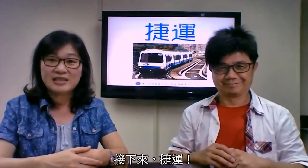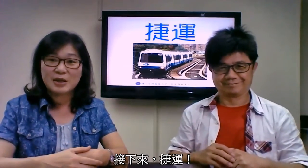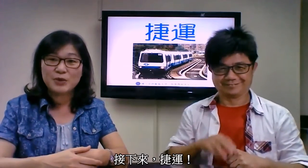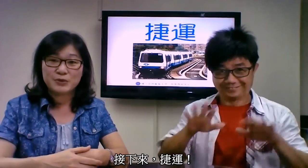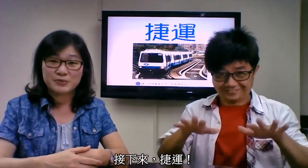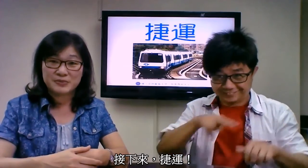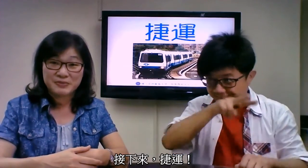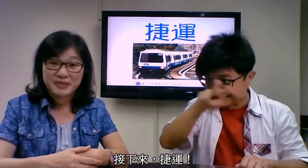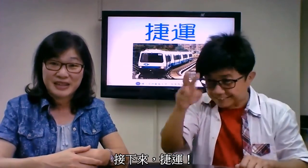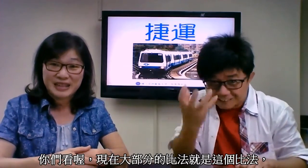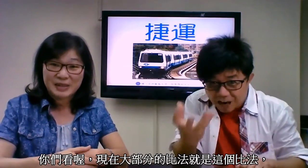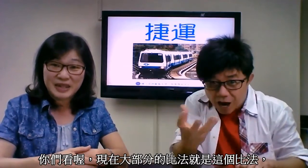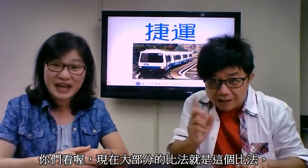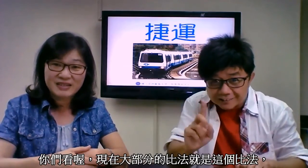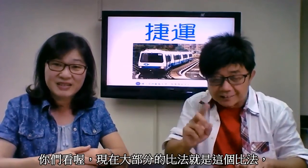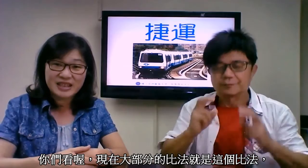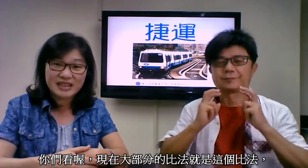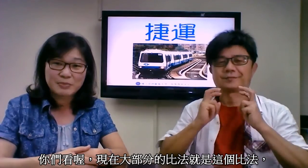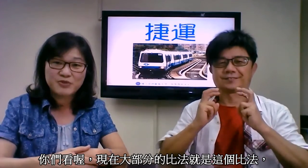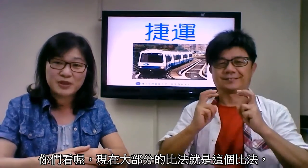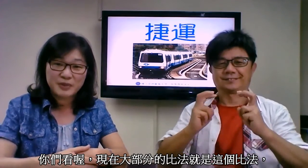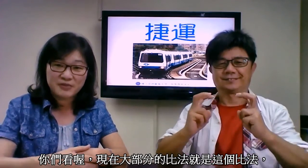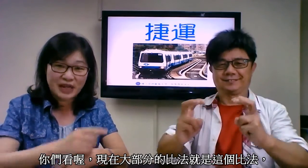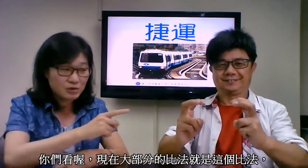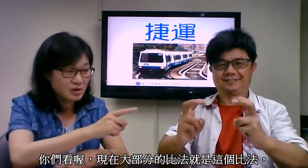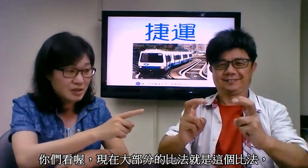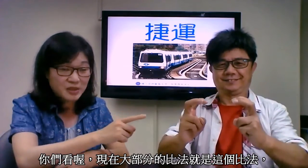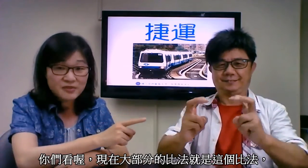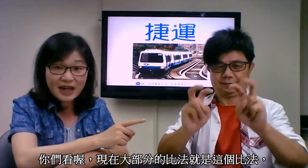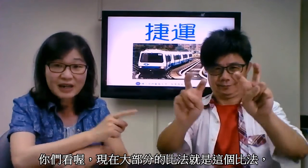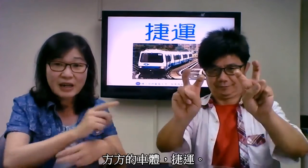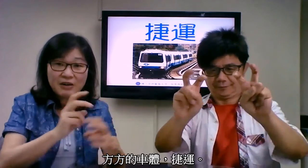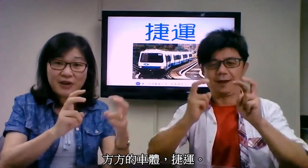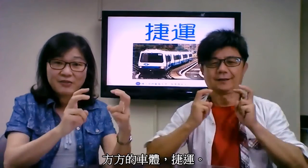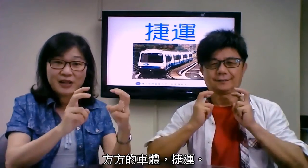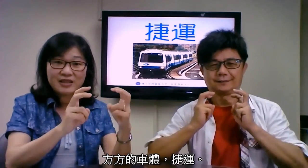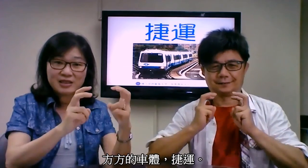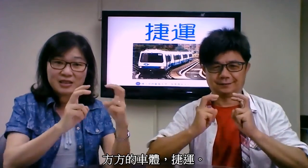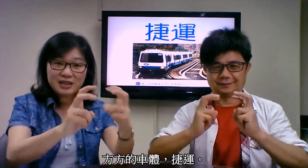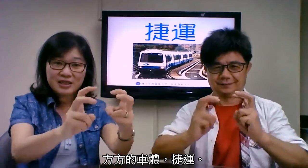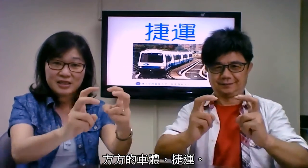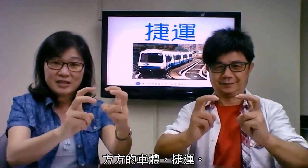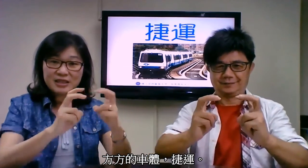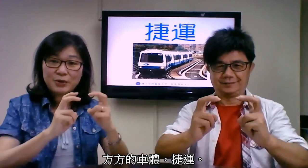运。你们看哦，现在大部分的笔法就是这个笔法，方方的车体，捷运，